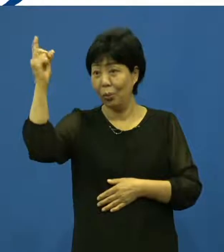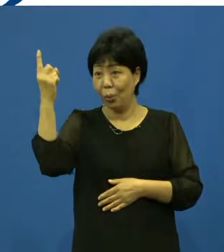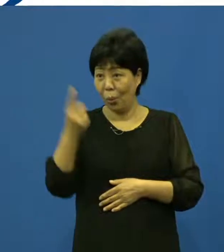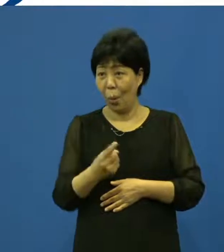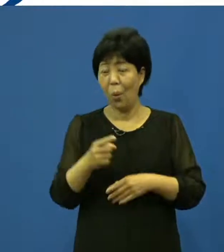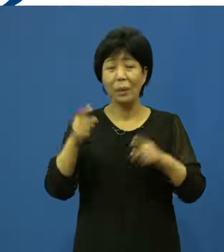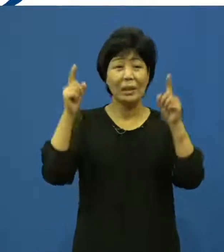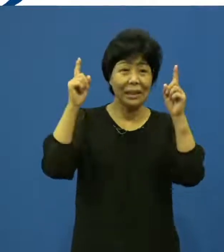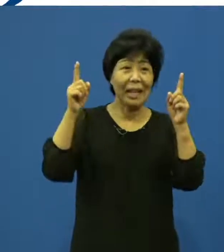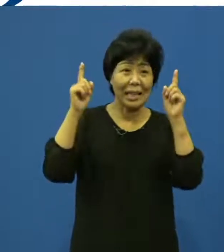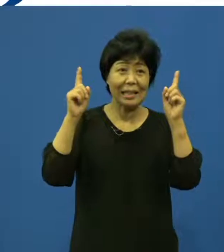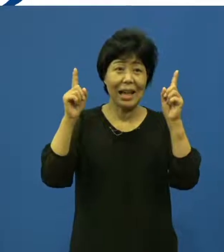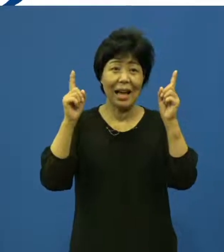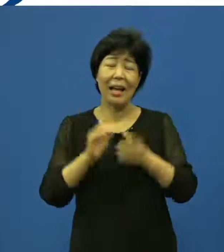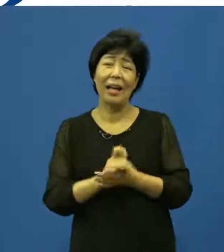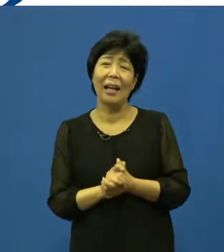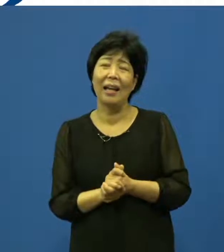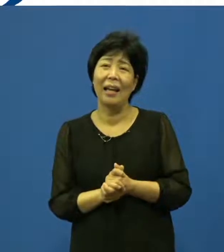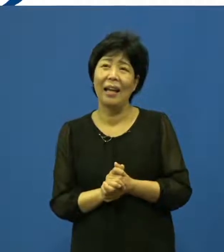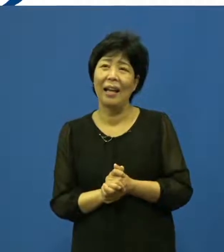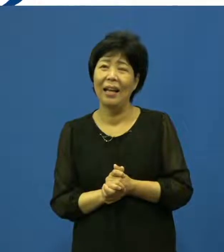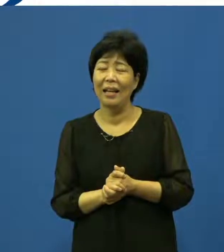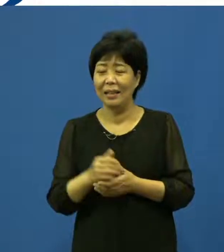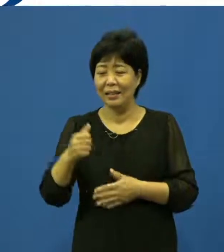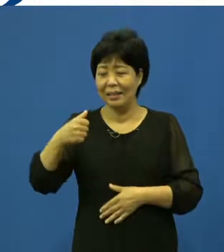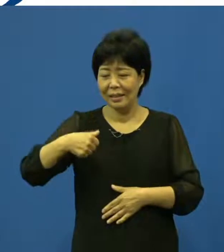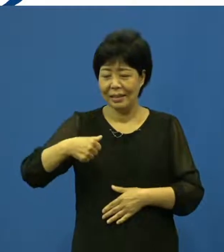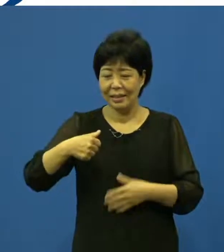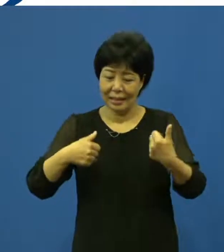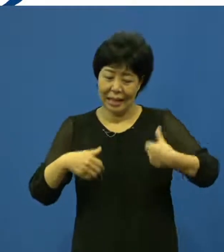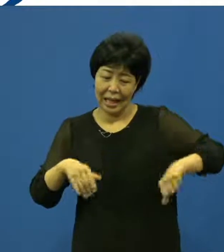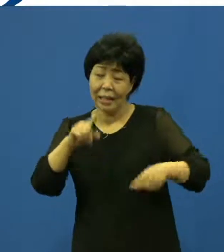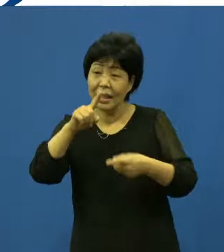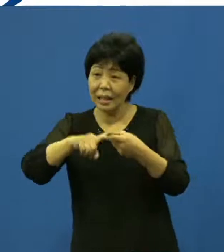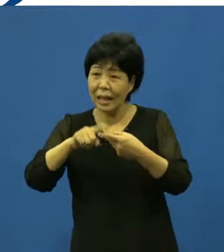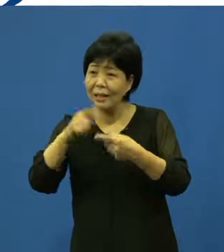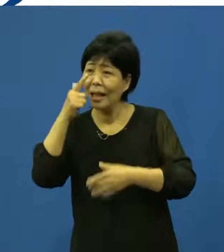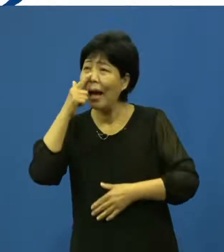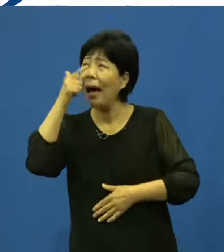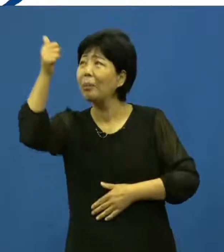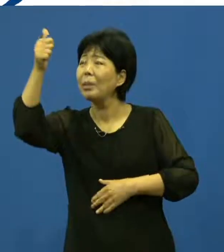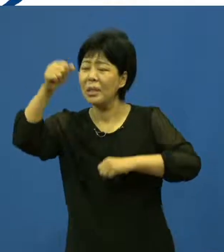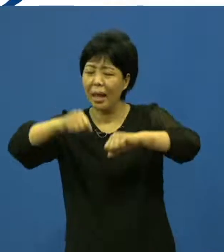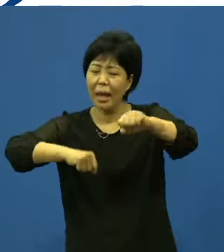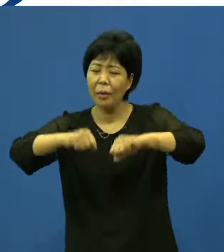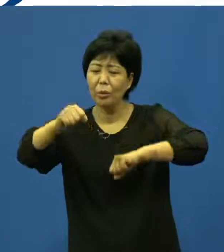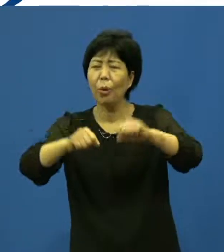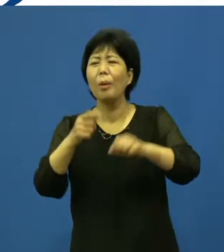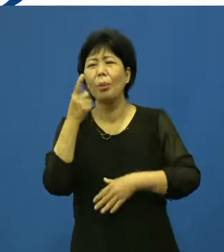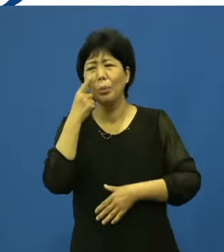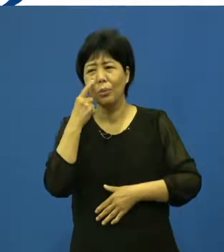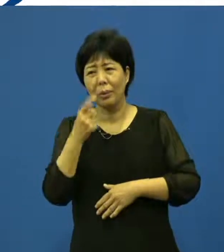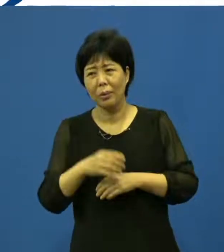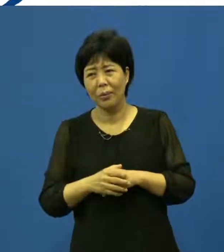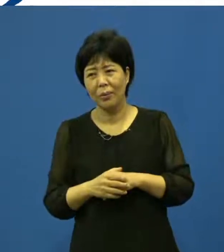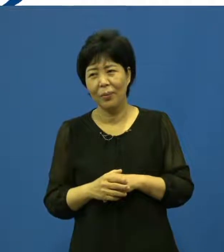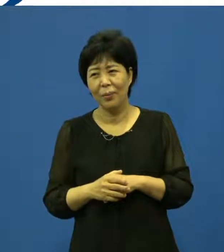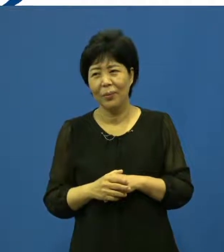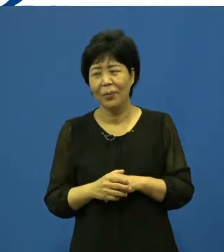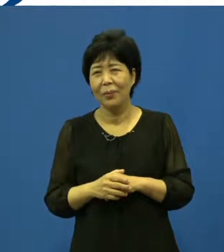말아먹었고 돌아온 그 아들에 대한 아버지의 행위, 이게 굉장히 파격적입니다.